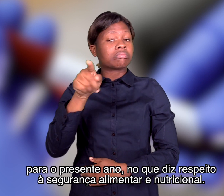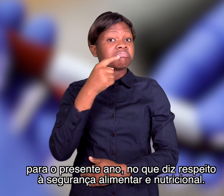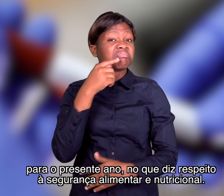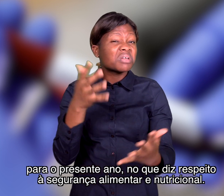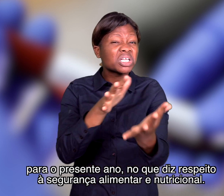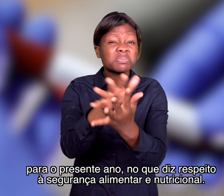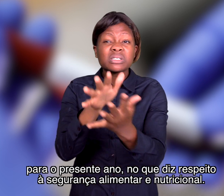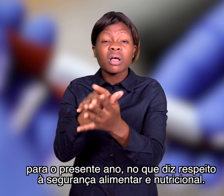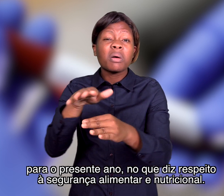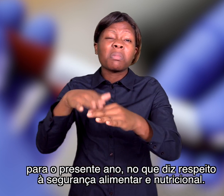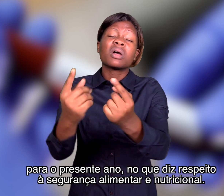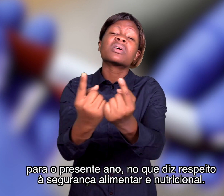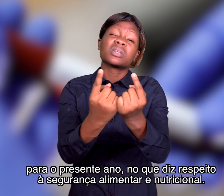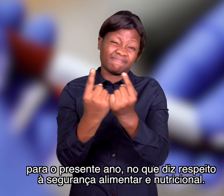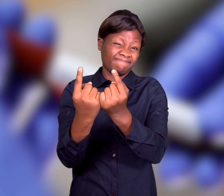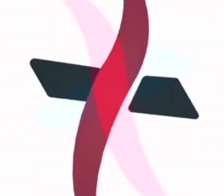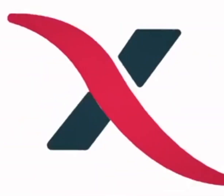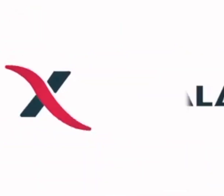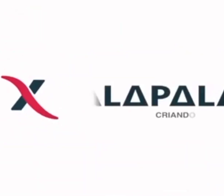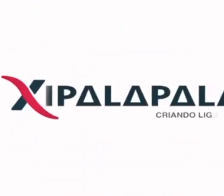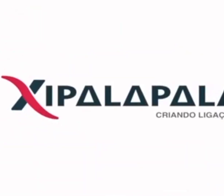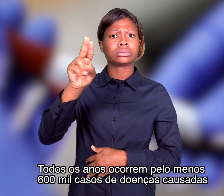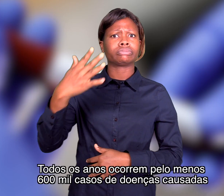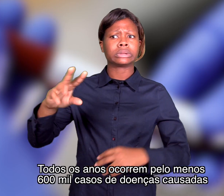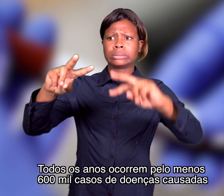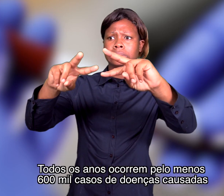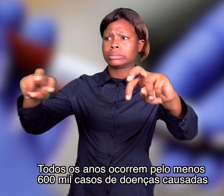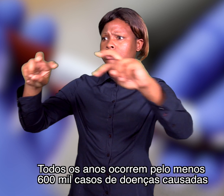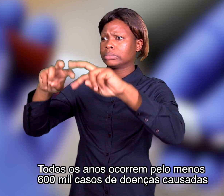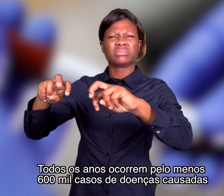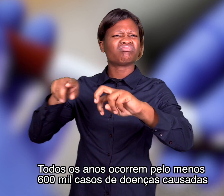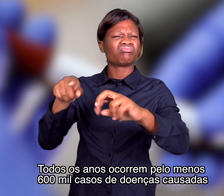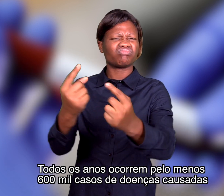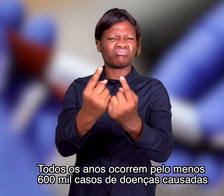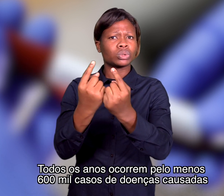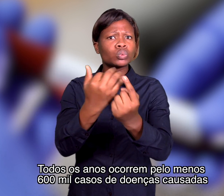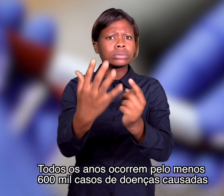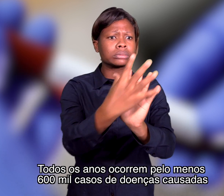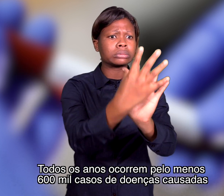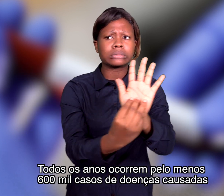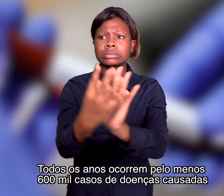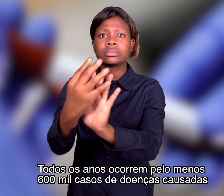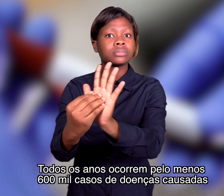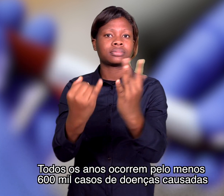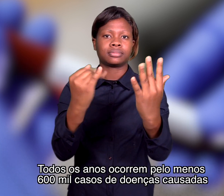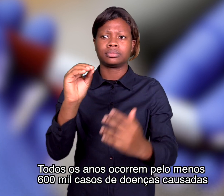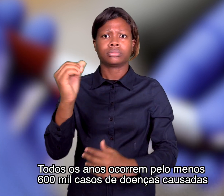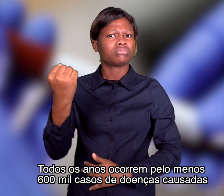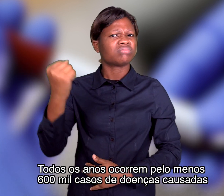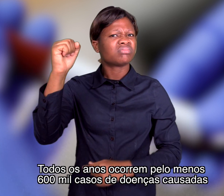segurança alimentar e nutricional. Todos os anos, ocorrem pelo menos 600 mil casos de doenças